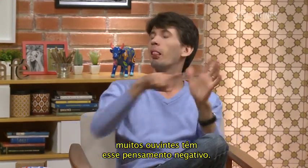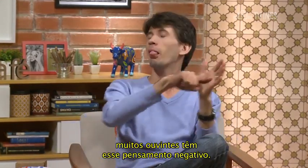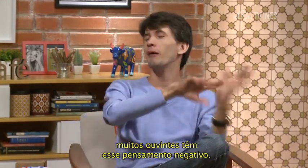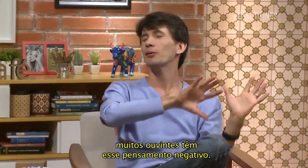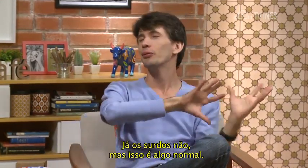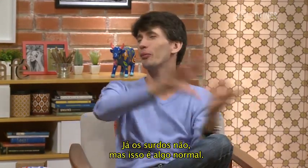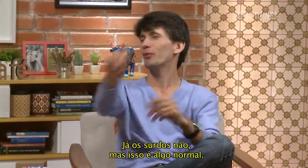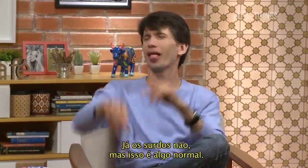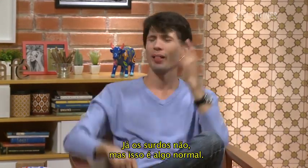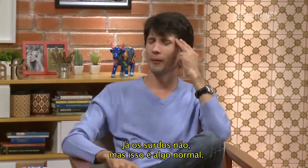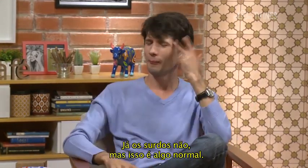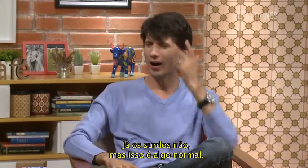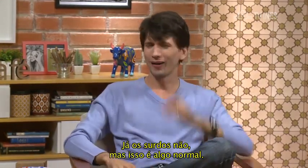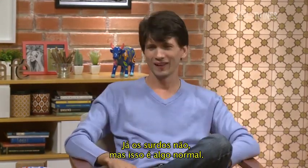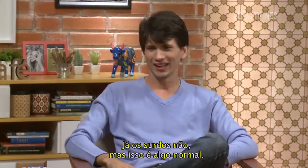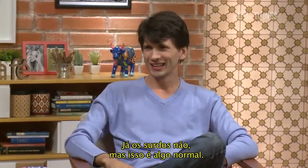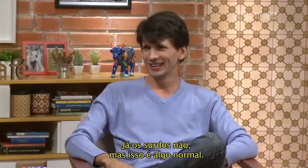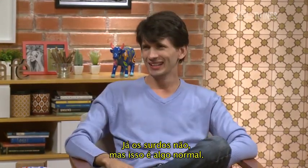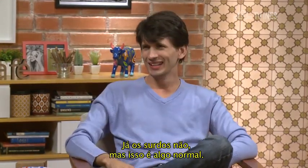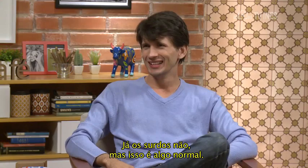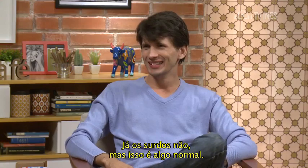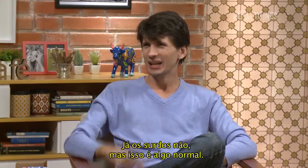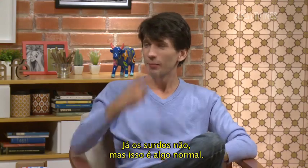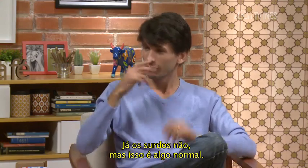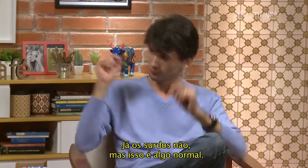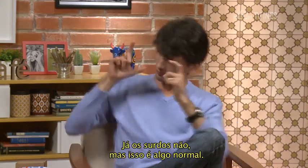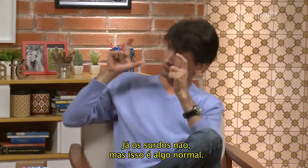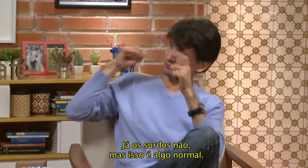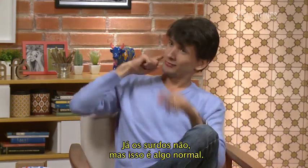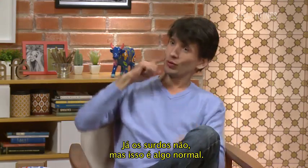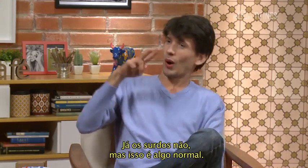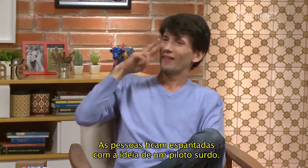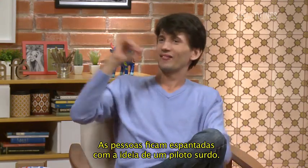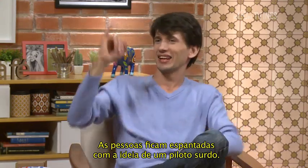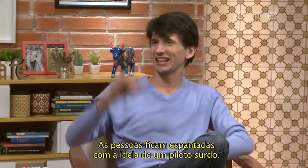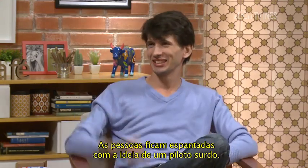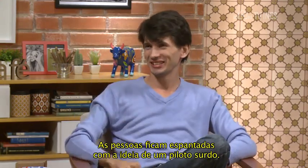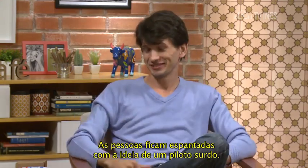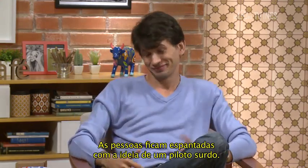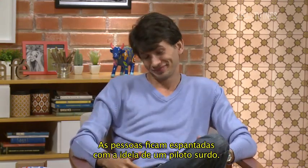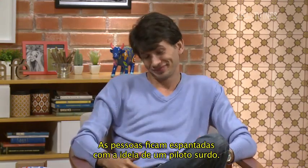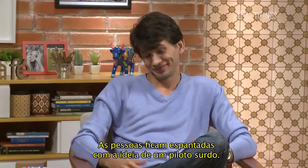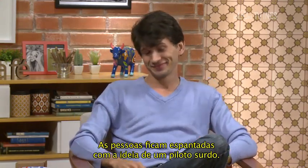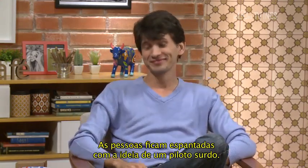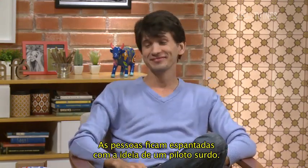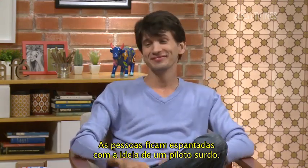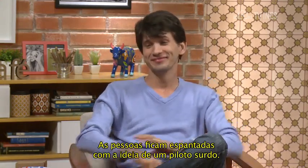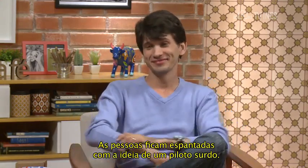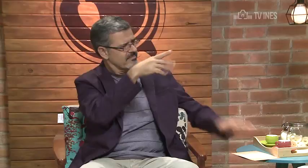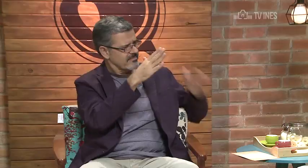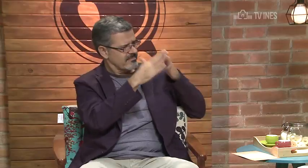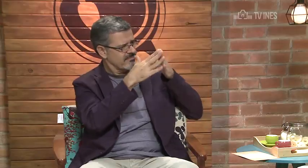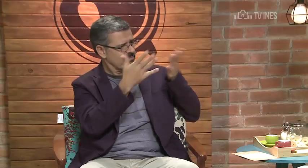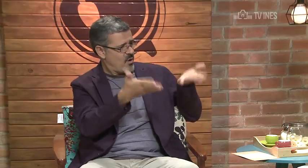e já os surdos não mas isso é algo normal as pessoas ficam espantados com a ideia de um piloto surdo